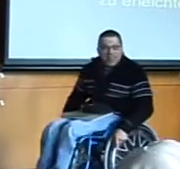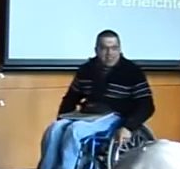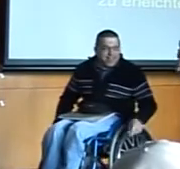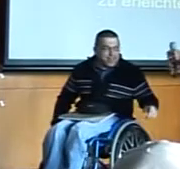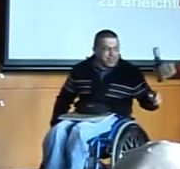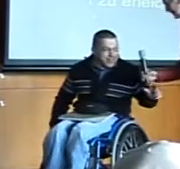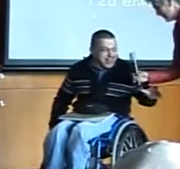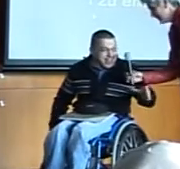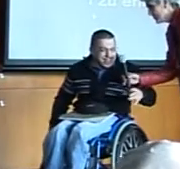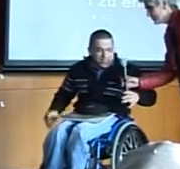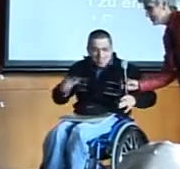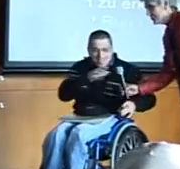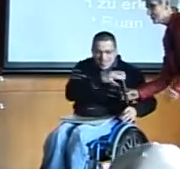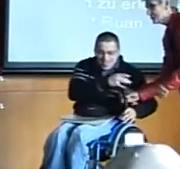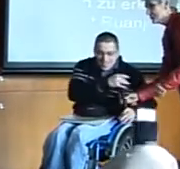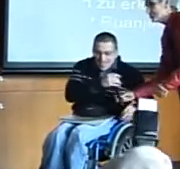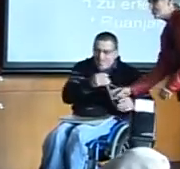Danke.